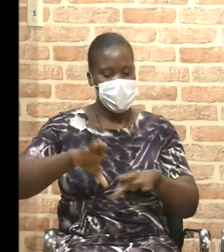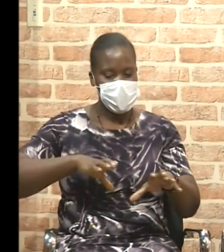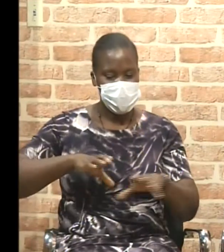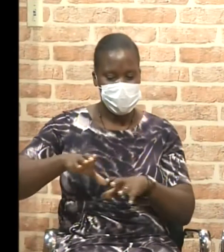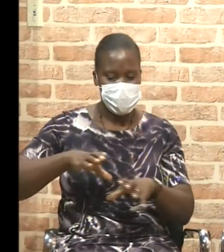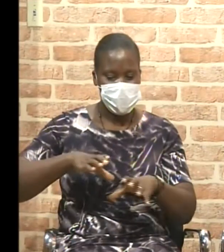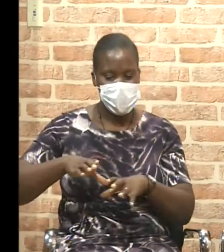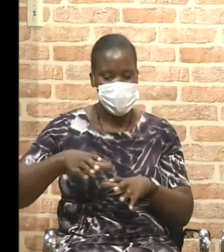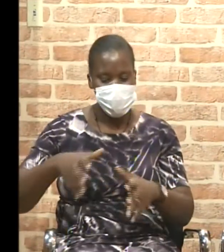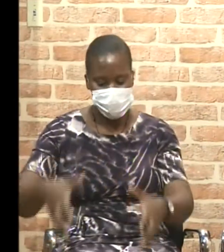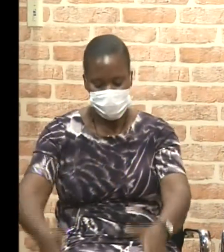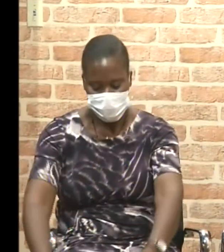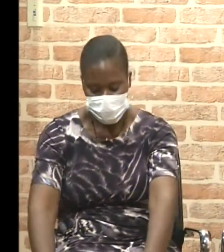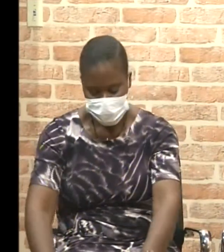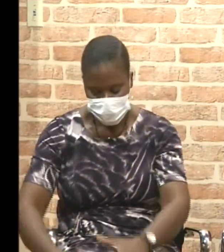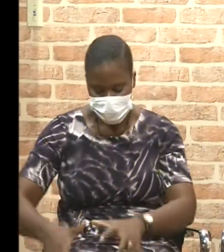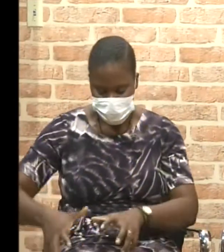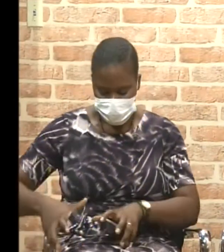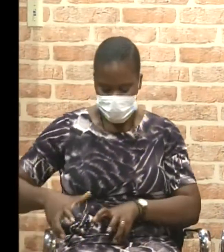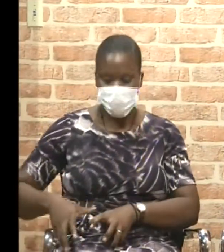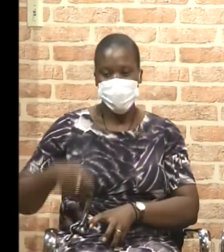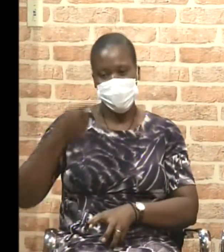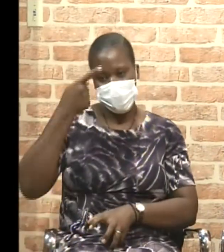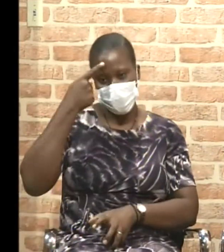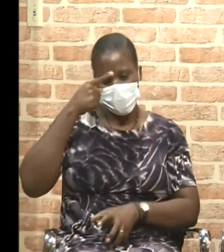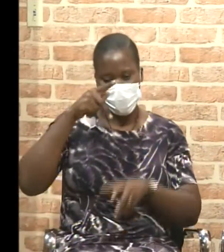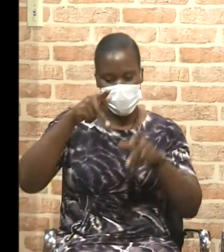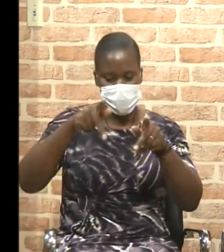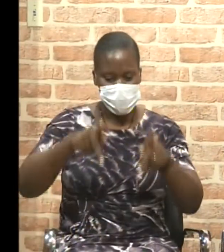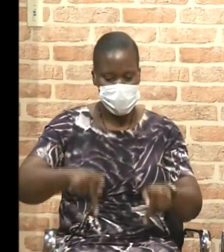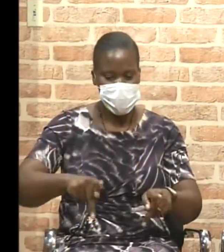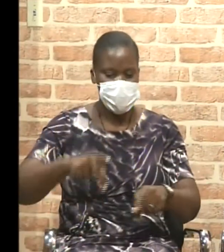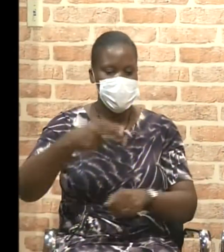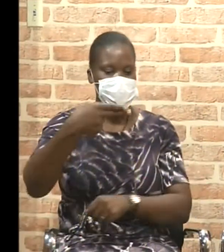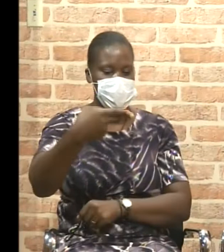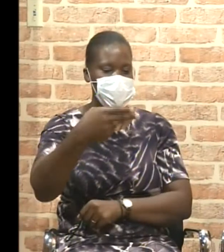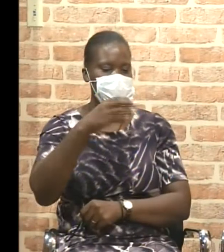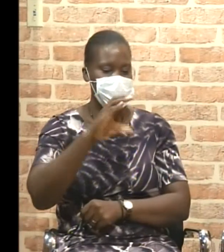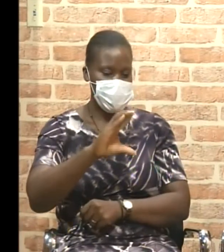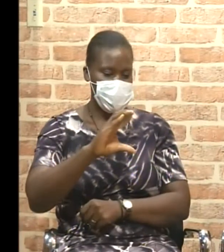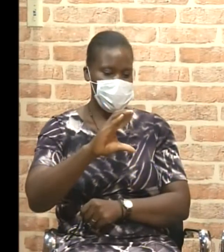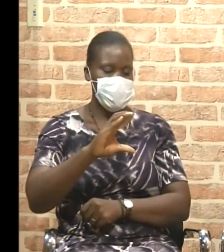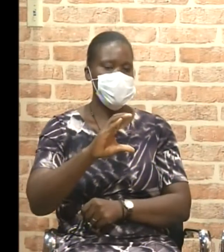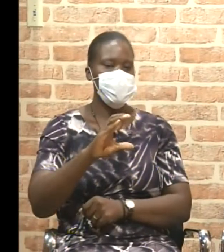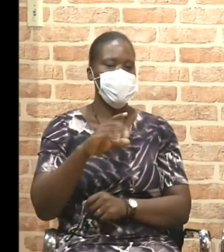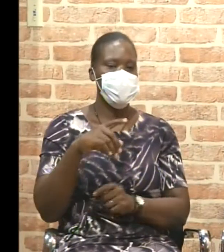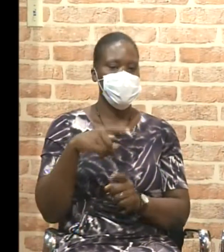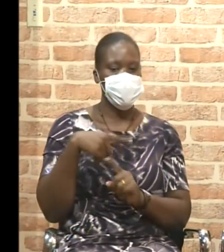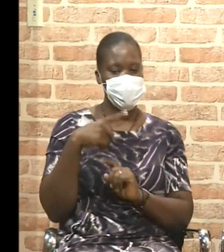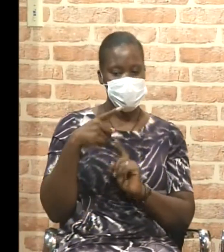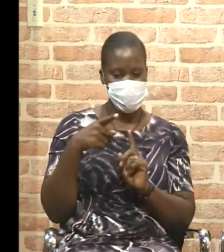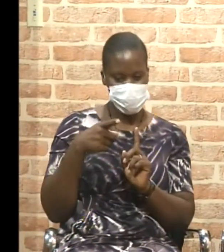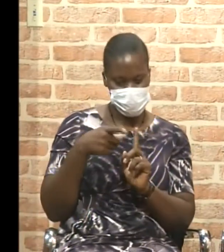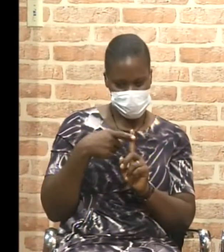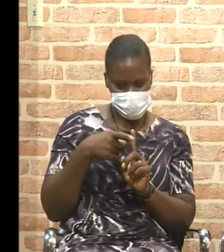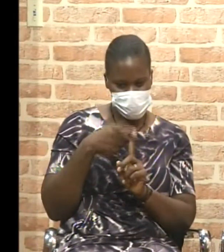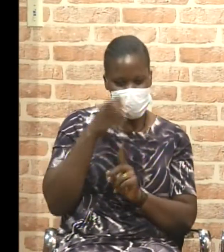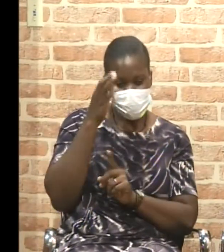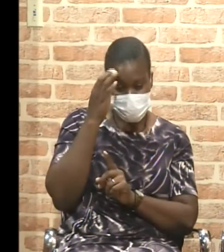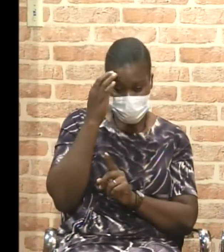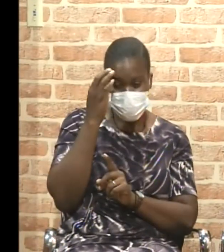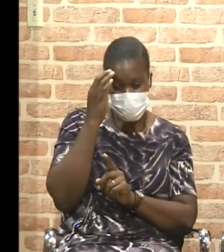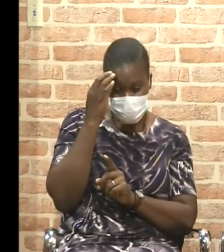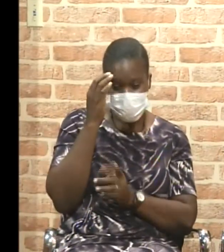bien réparer prothèse pour les gens qui sont handicapés. Ah bon? Oh, là, maintenant, donc, là, moi, au moins, prends connaissance de service